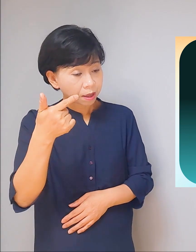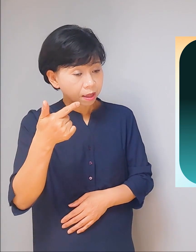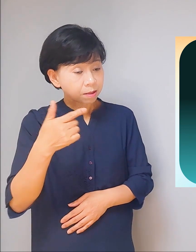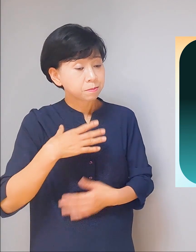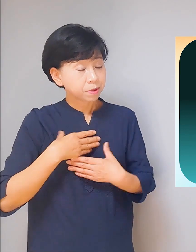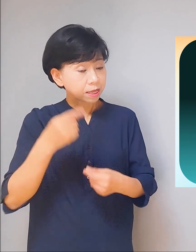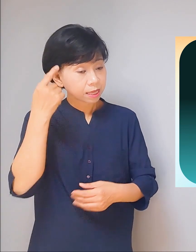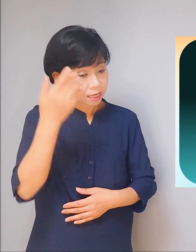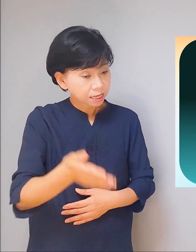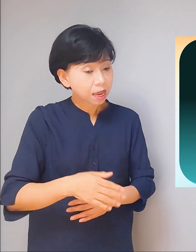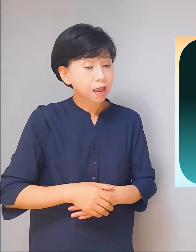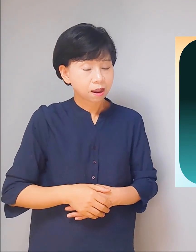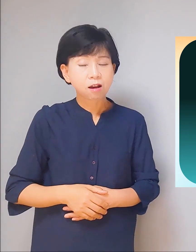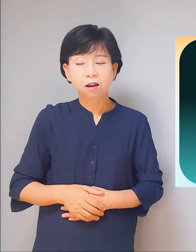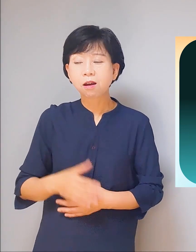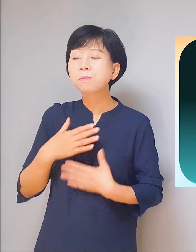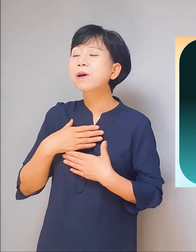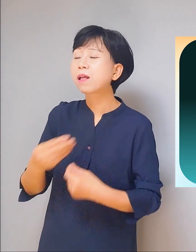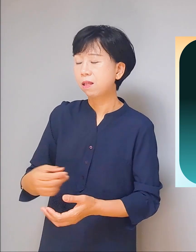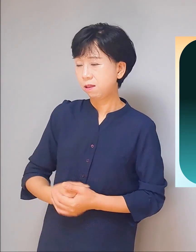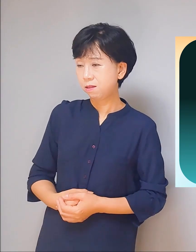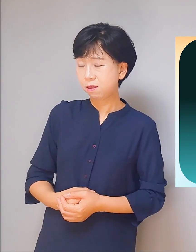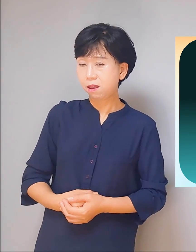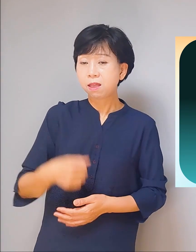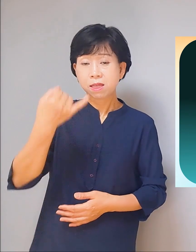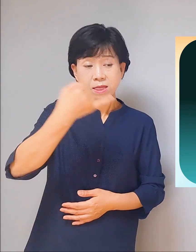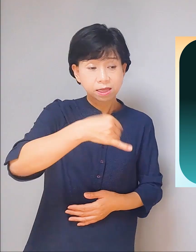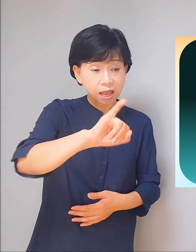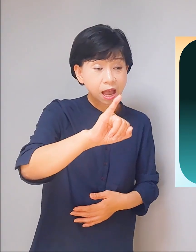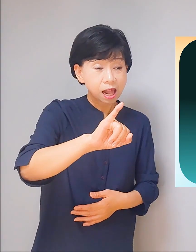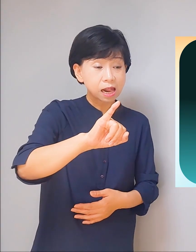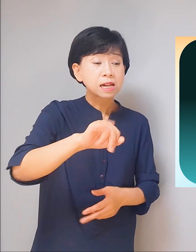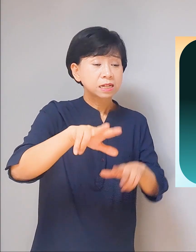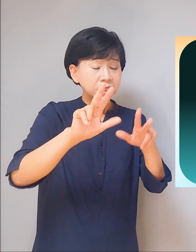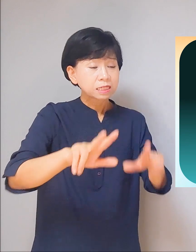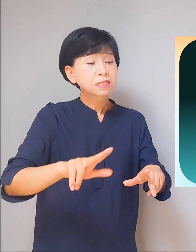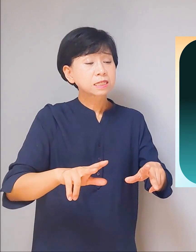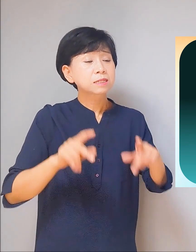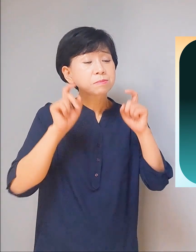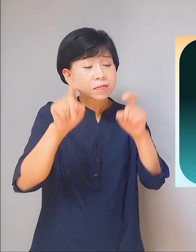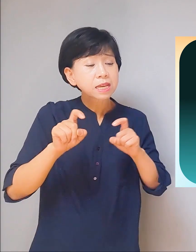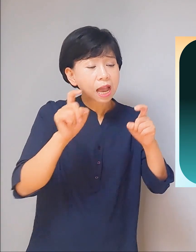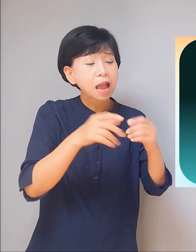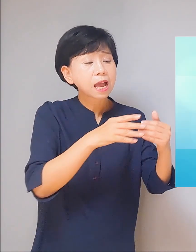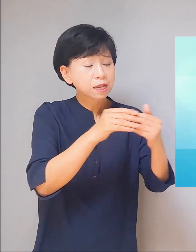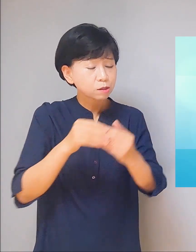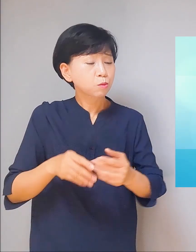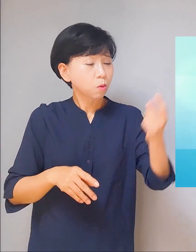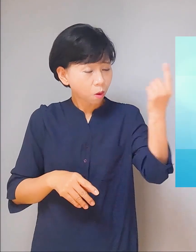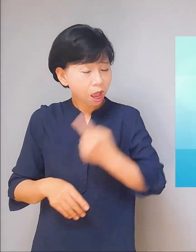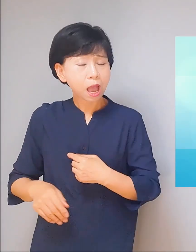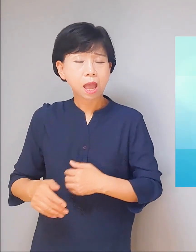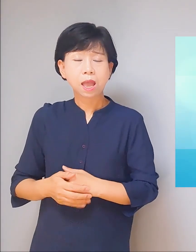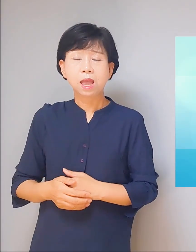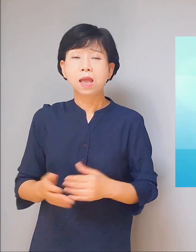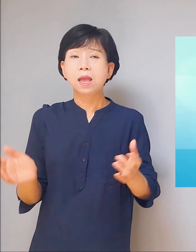평안하니라. 그의 딸 라헬이 지금 양을 몰고 오느니라. 아멘.